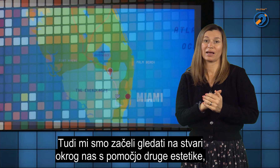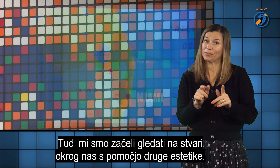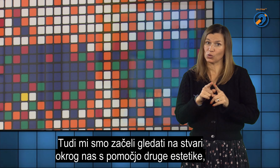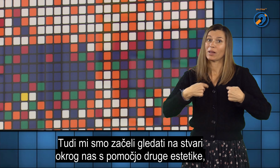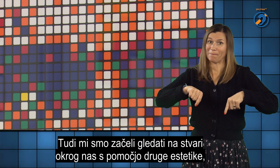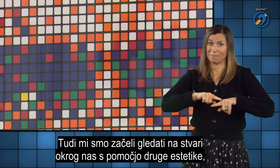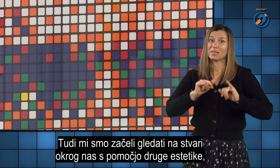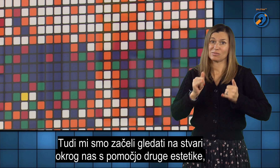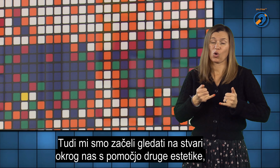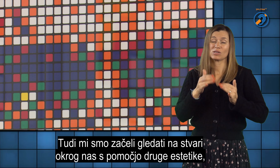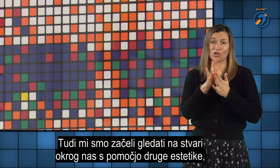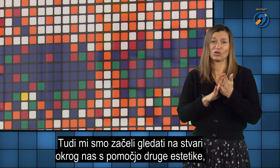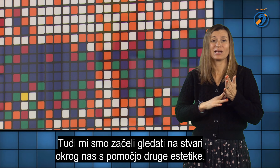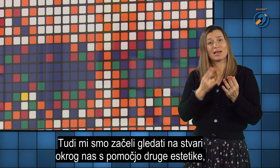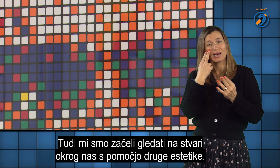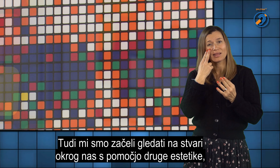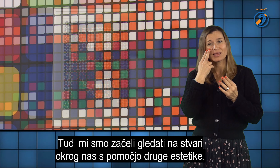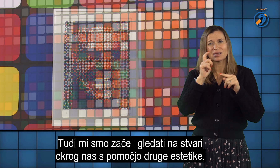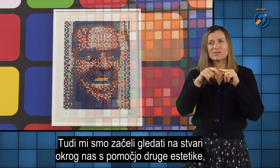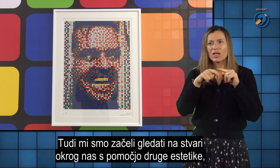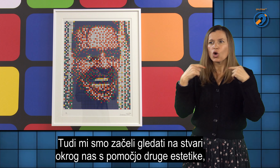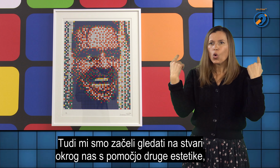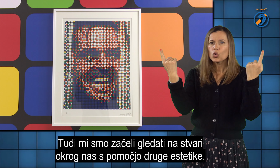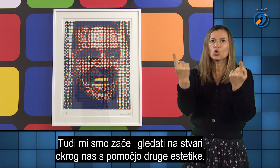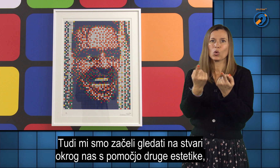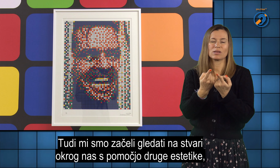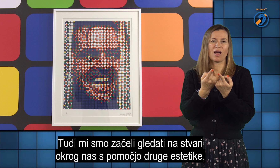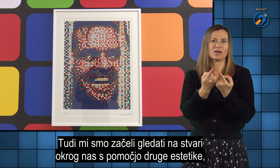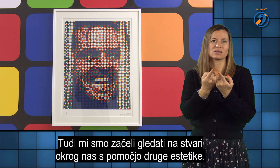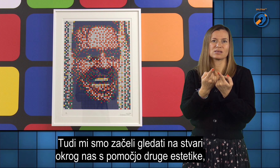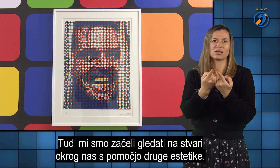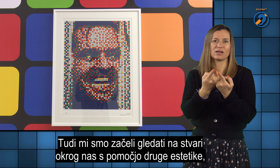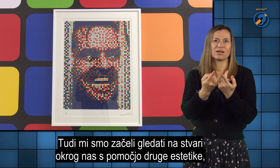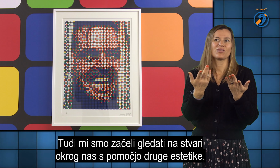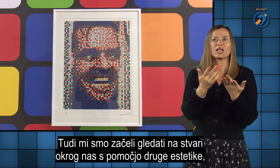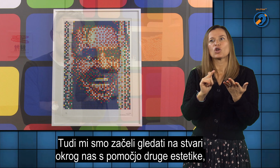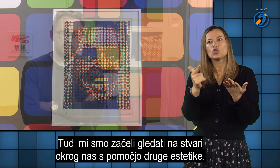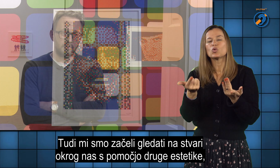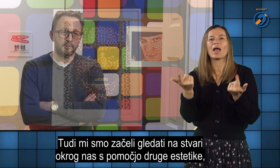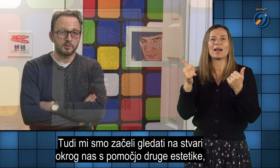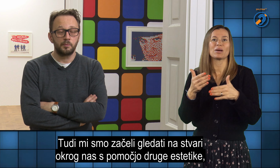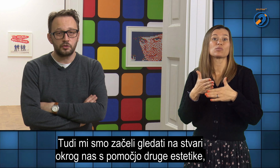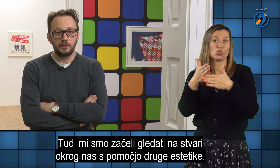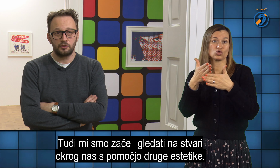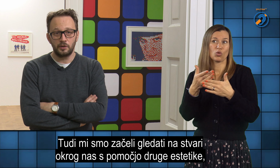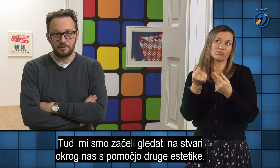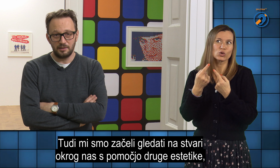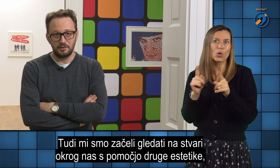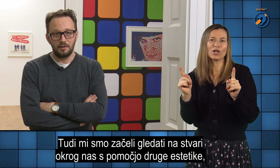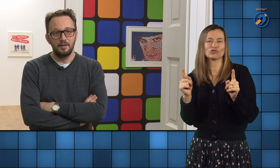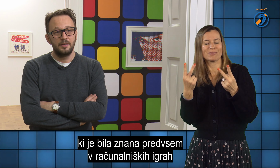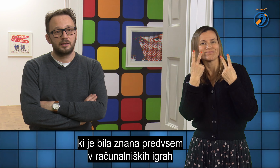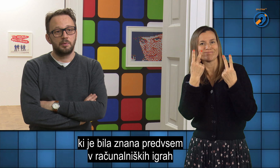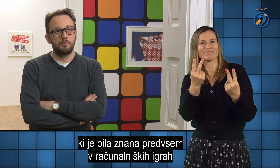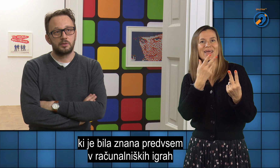smo začeli gledati na stvari okrog nas v neki drugi ali pa s pomočjo neke druge